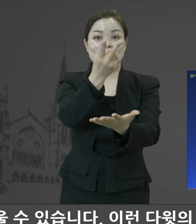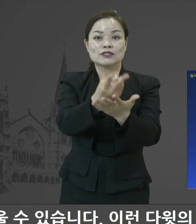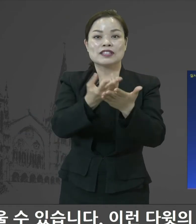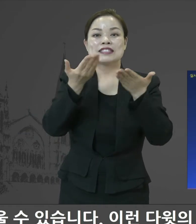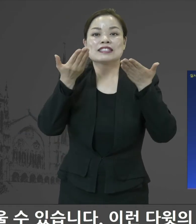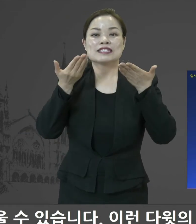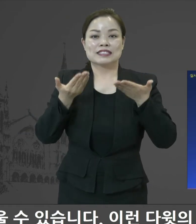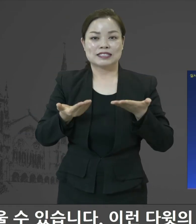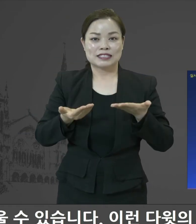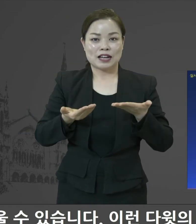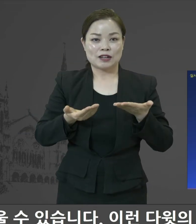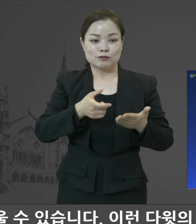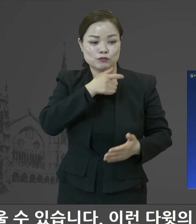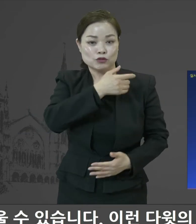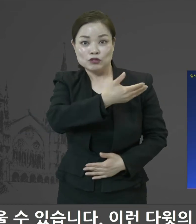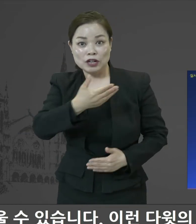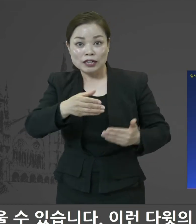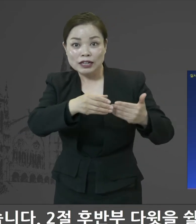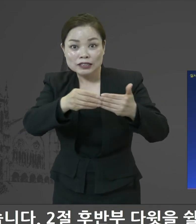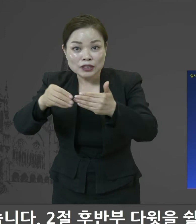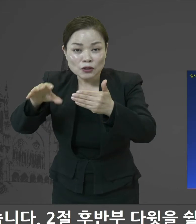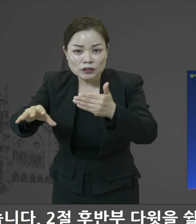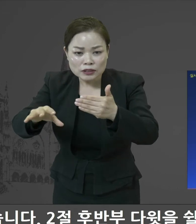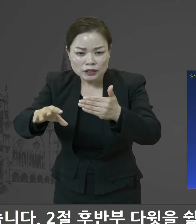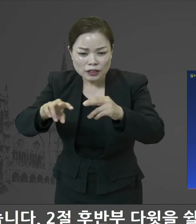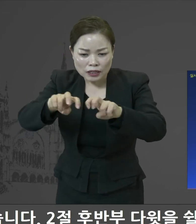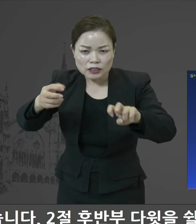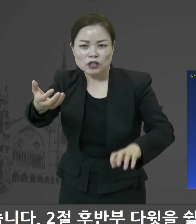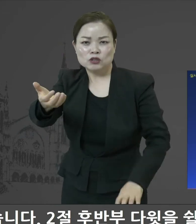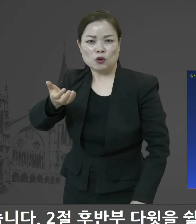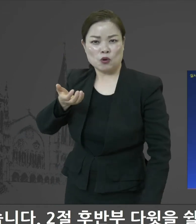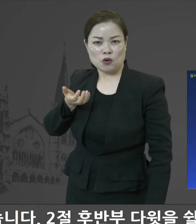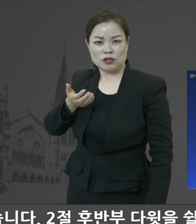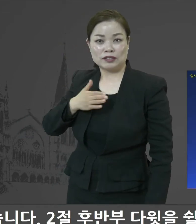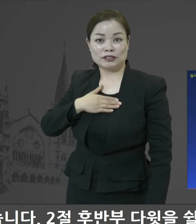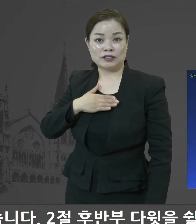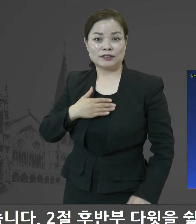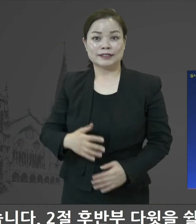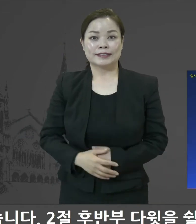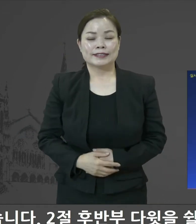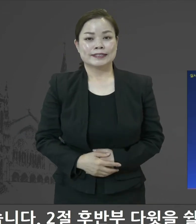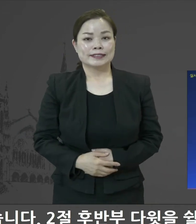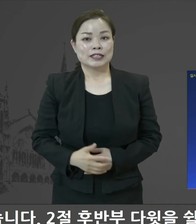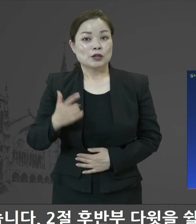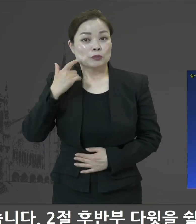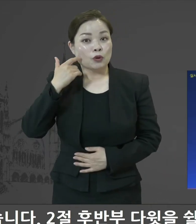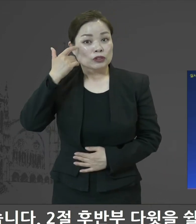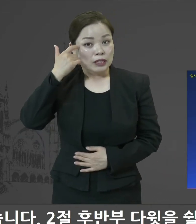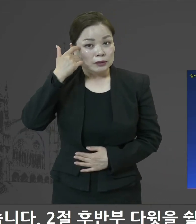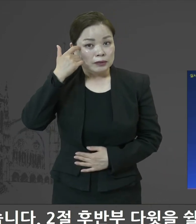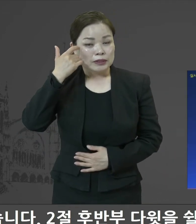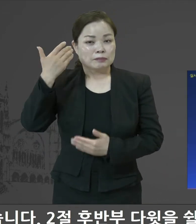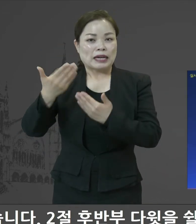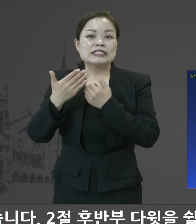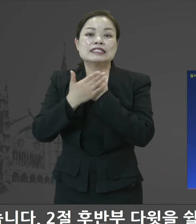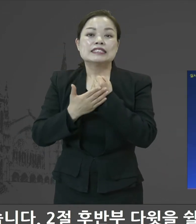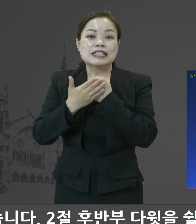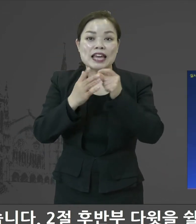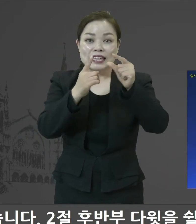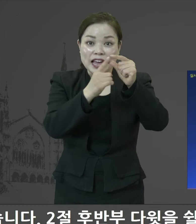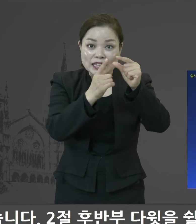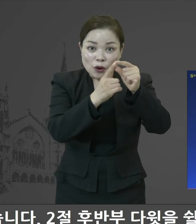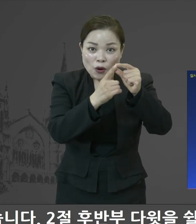쉴만한 물가로 인도하십니다. 근데 쉴만한 물가를 살펴보기 이전에 저는 참 은혜 받은 한 단어가 있습니다. 그게